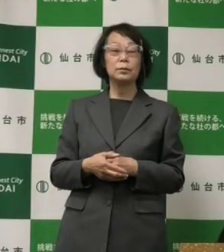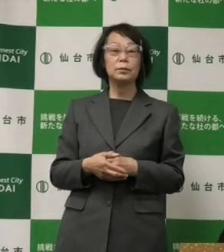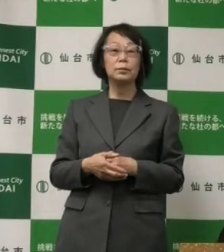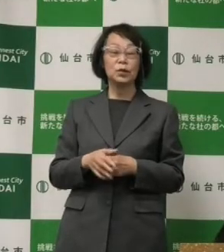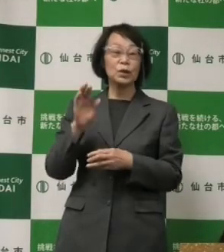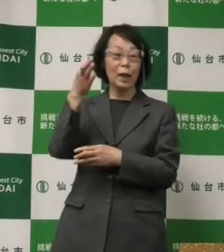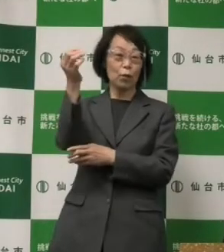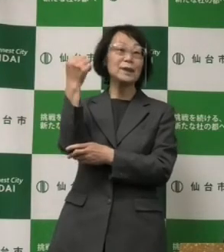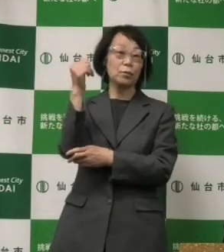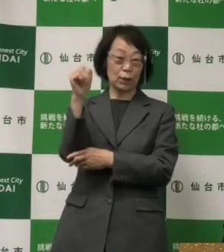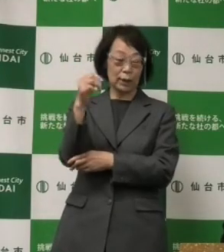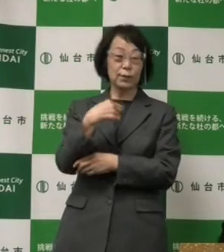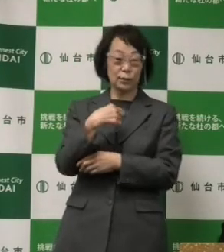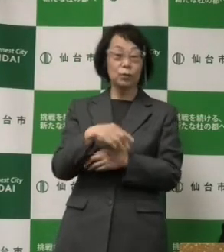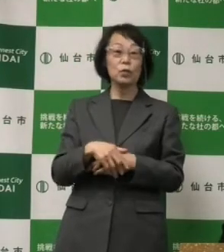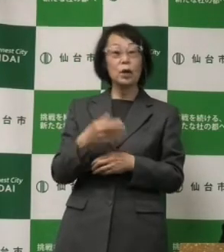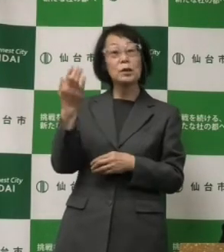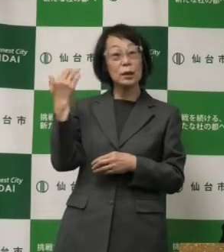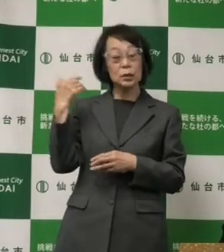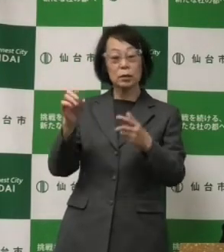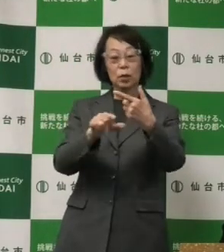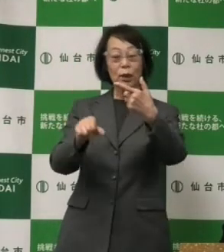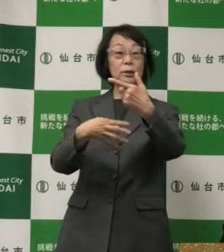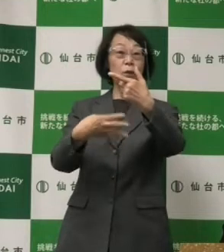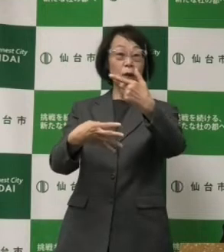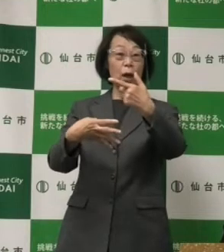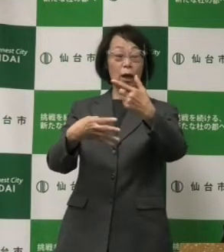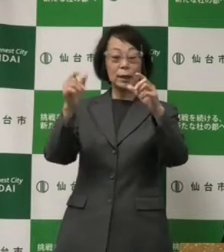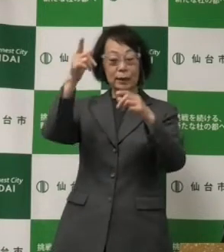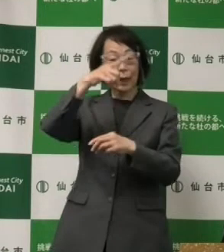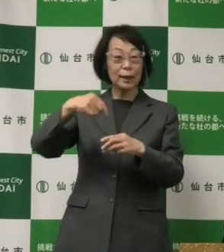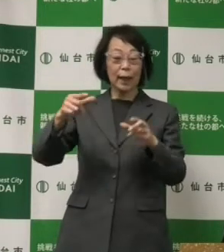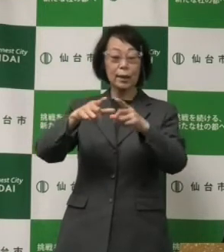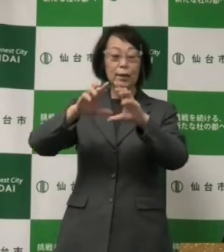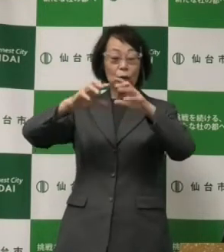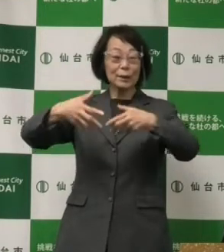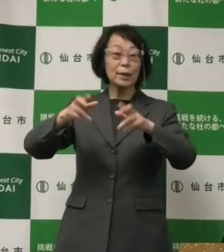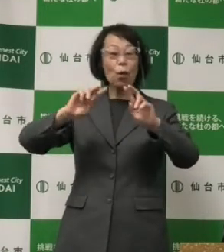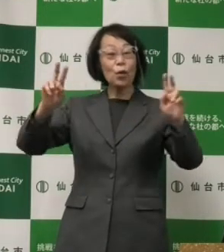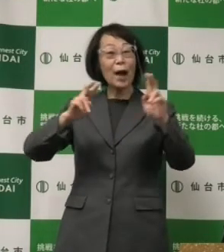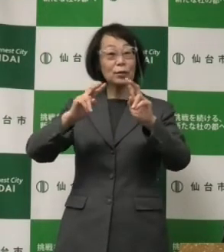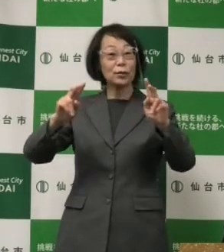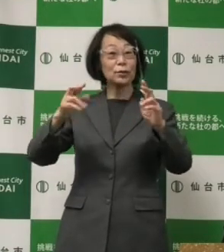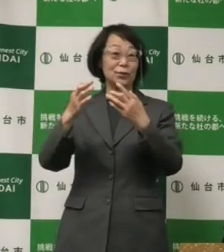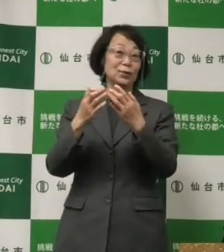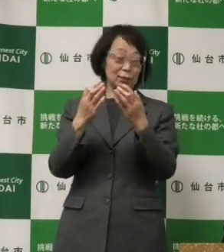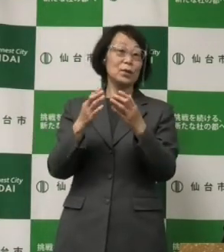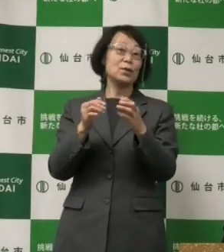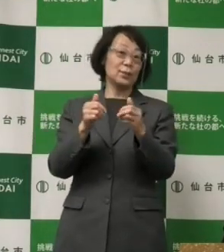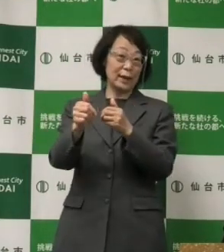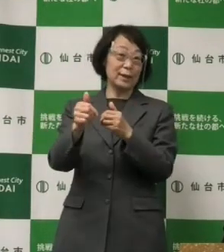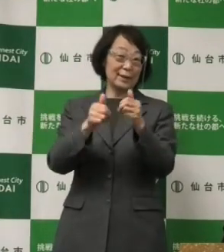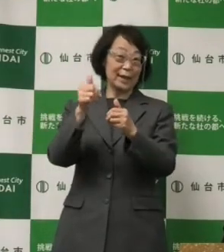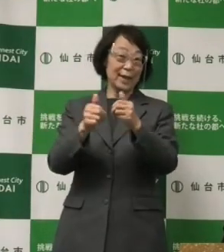科学新報の高橋です。先日6月4日仙台国際音楽コンクール3年ぶりに開催されたんですけれども、バイオ